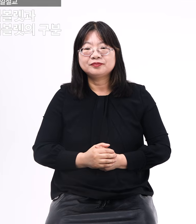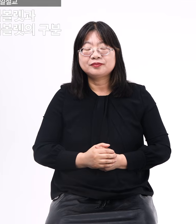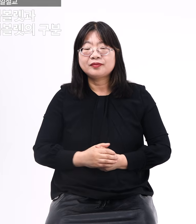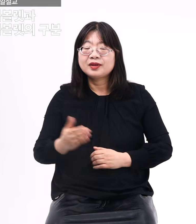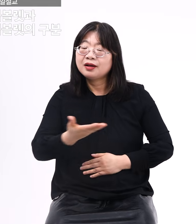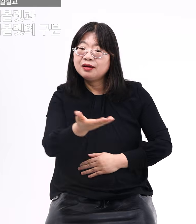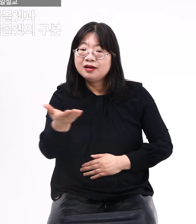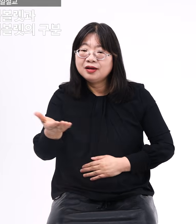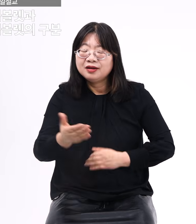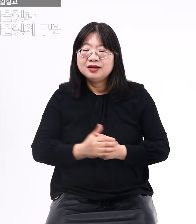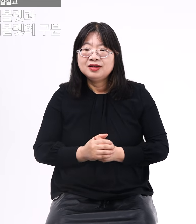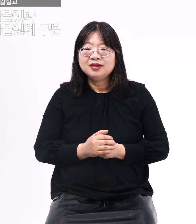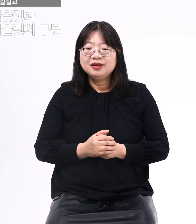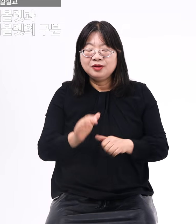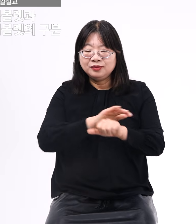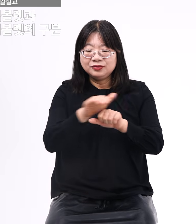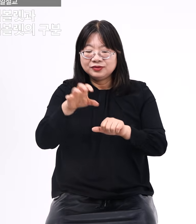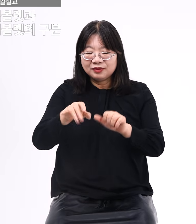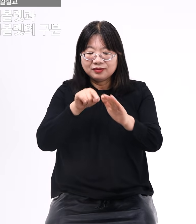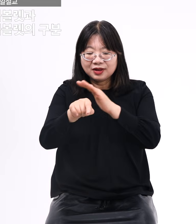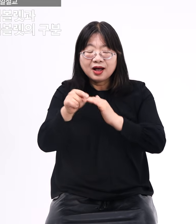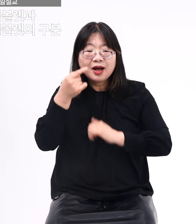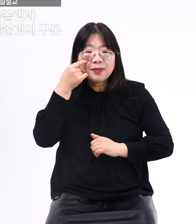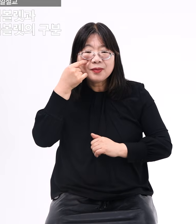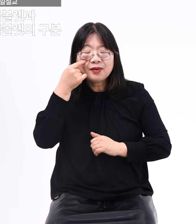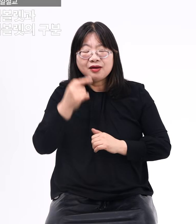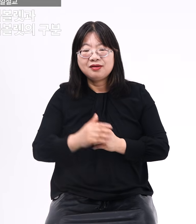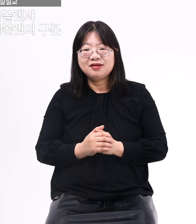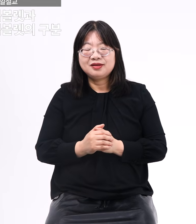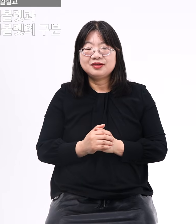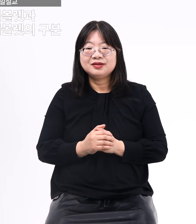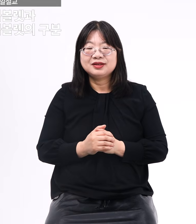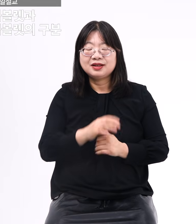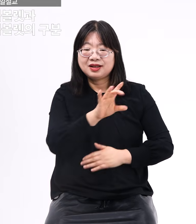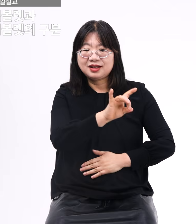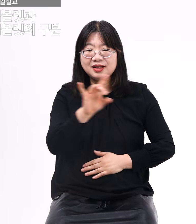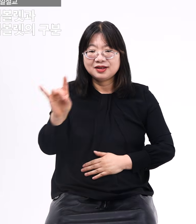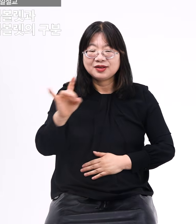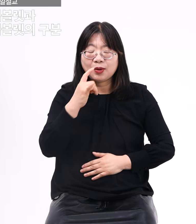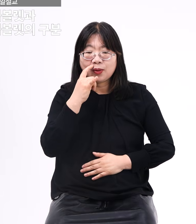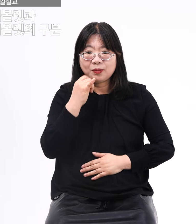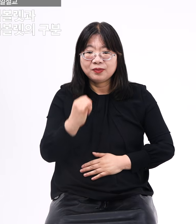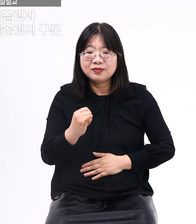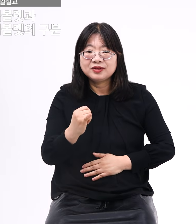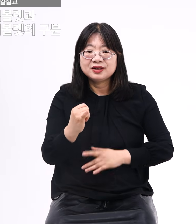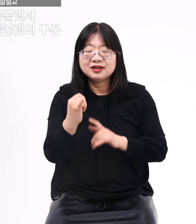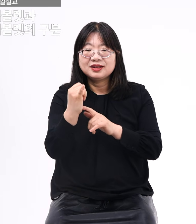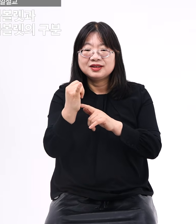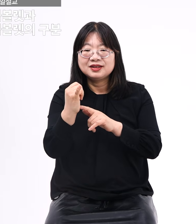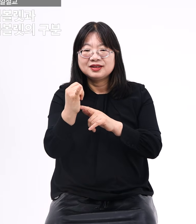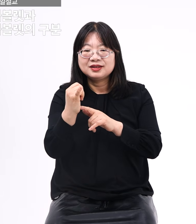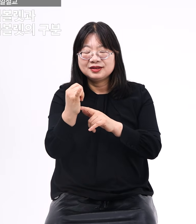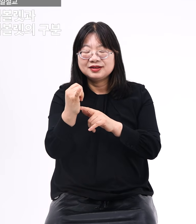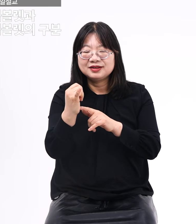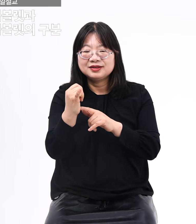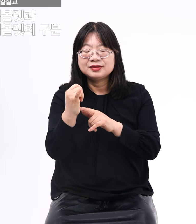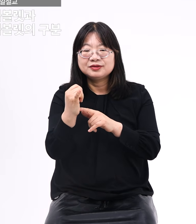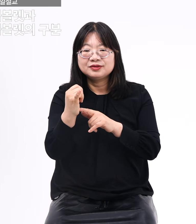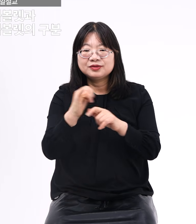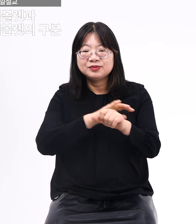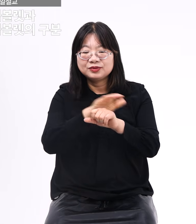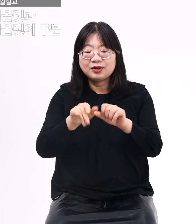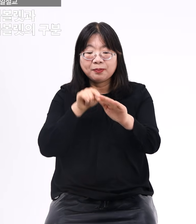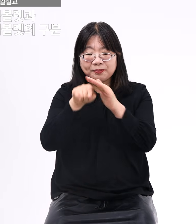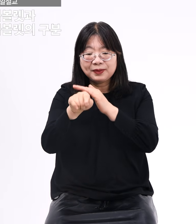여러분 저 무덤에 가보세요. 또 가끔 어머니 안장되어 있는